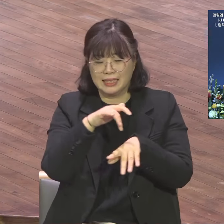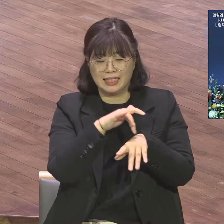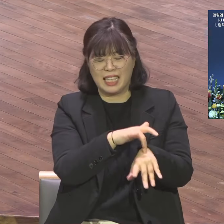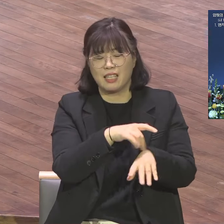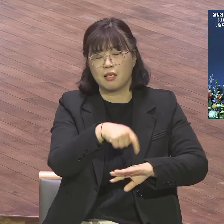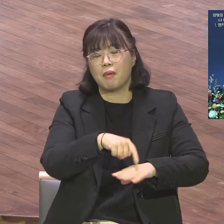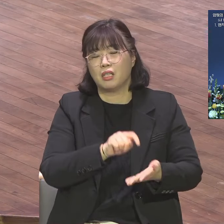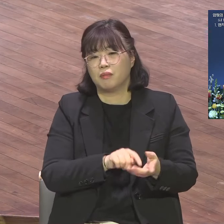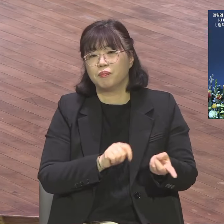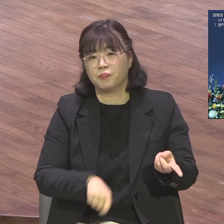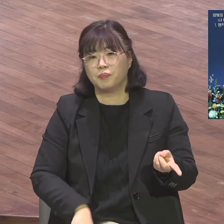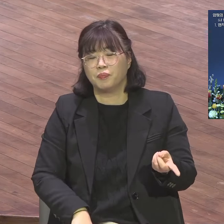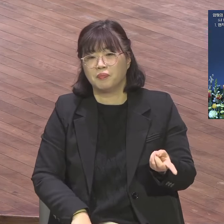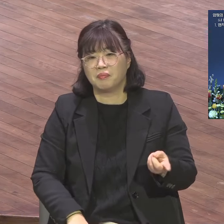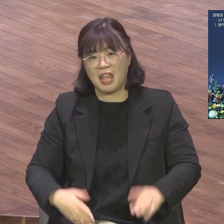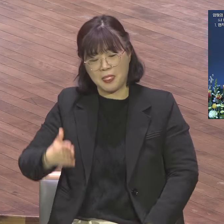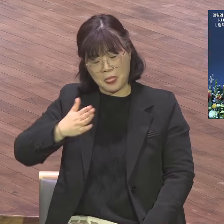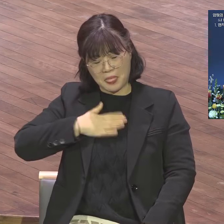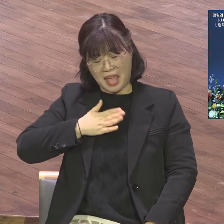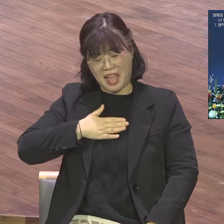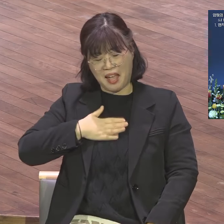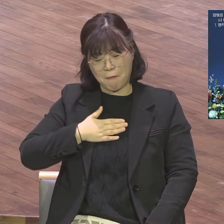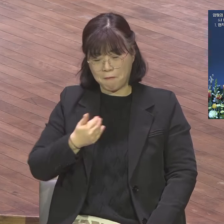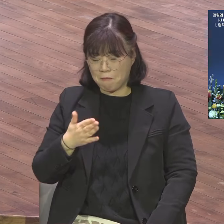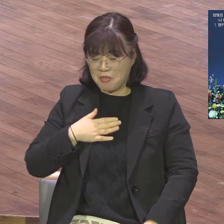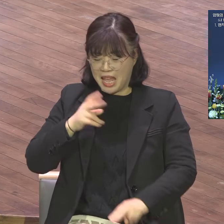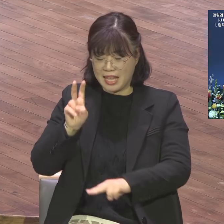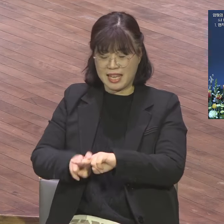나를 내 자리